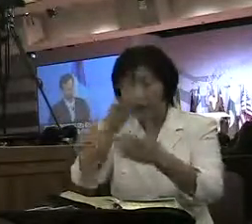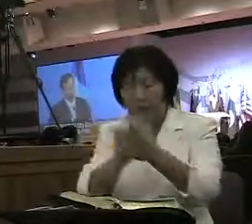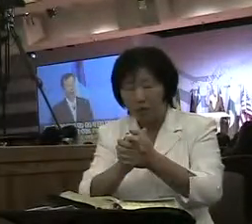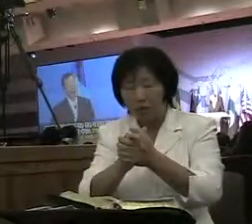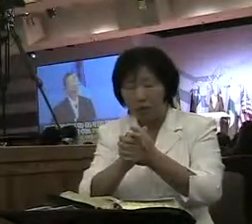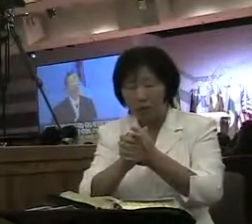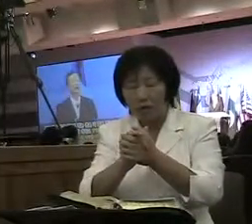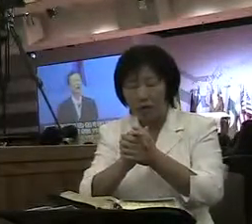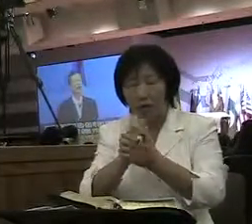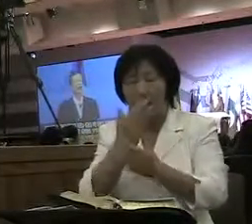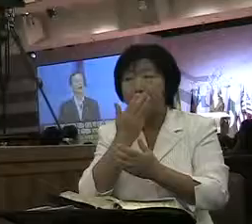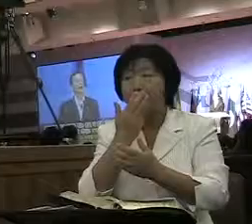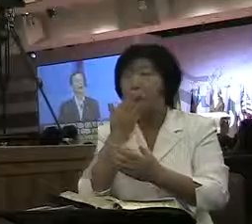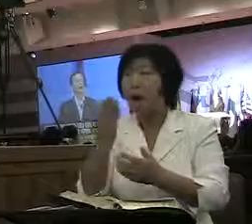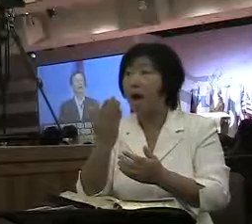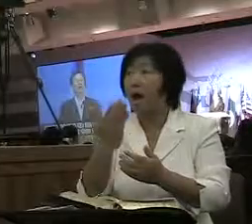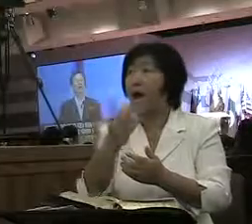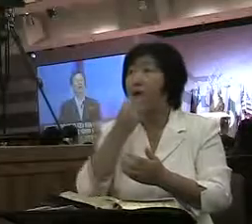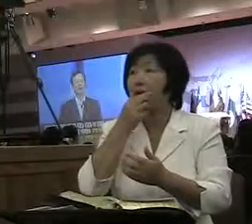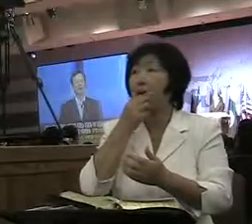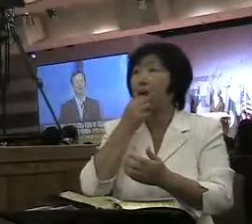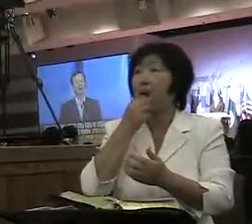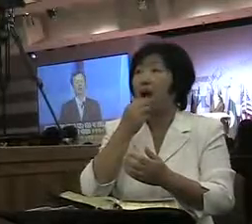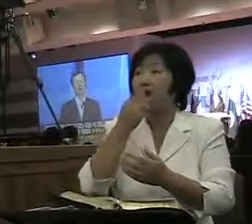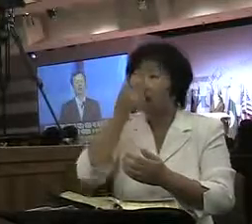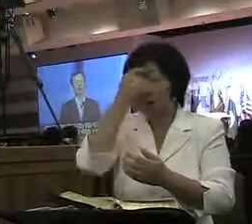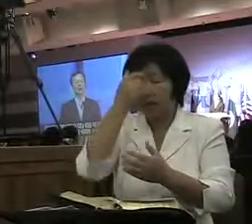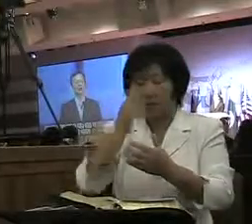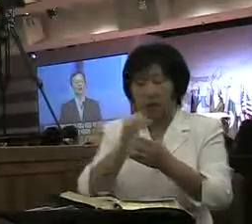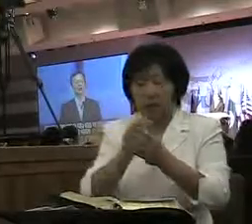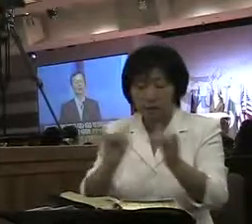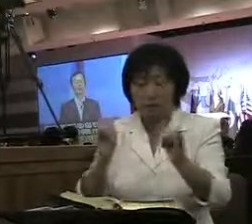능한 기도의 사람들이다.